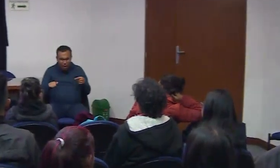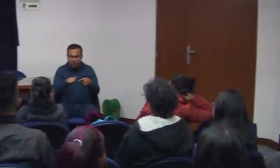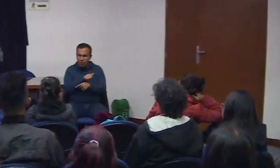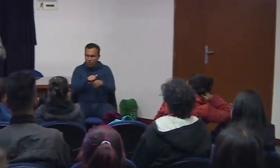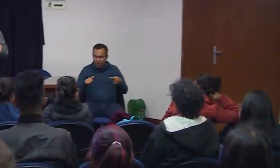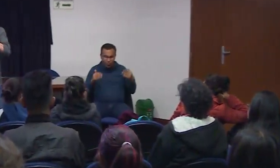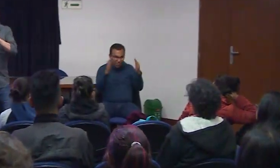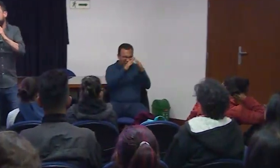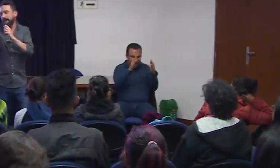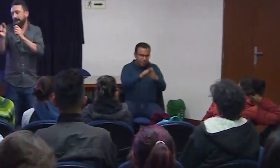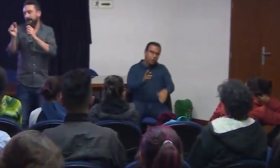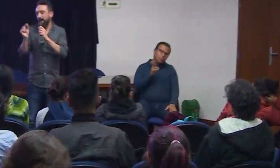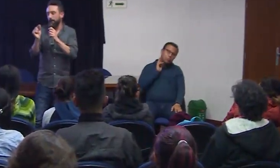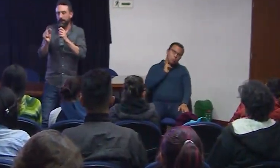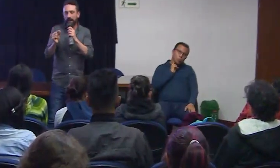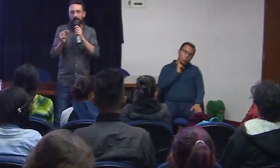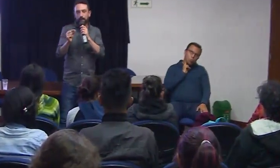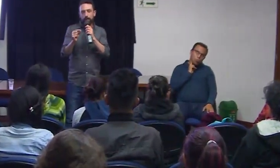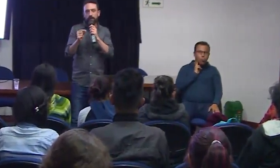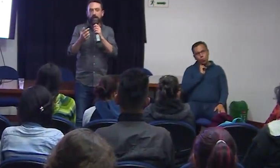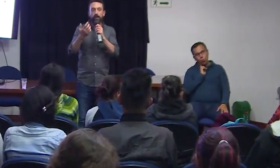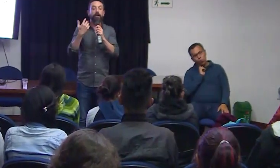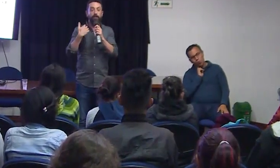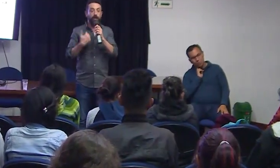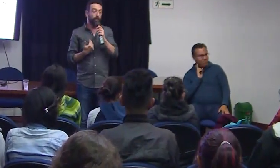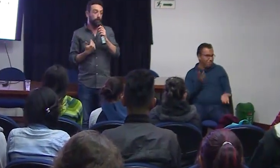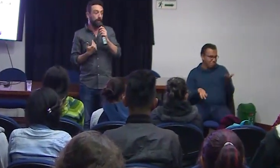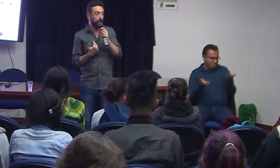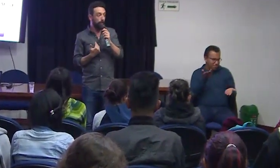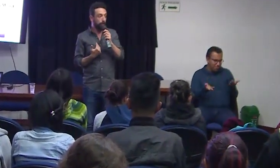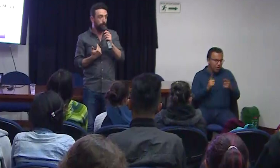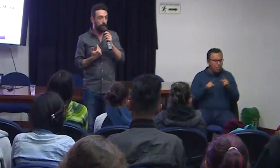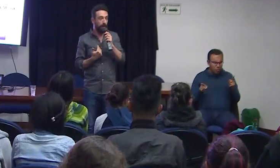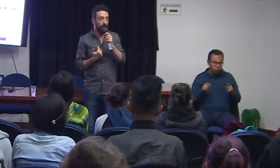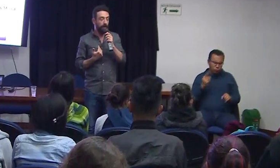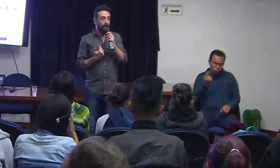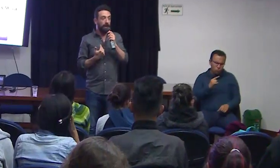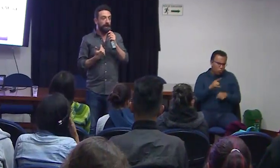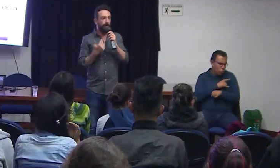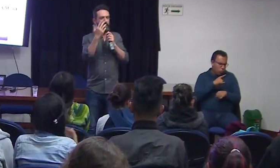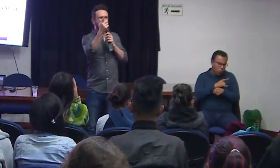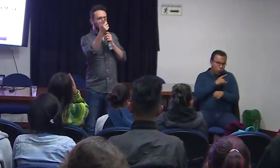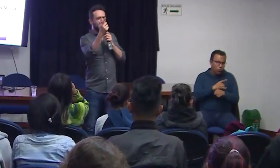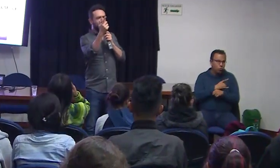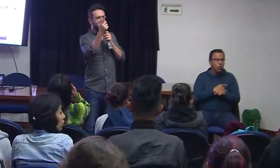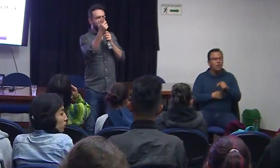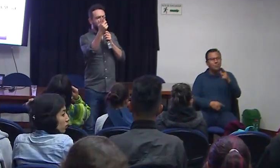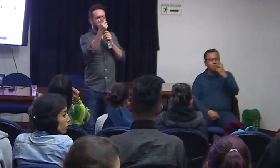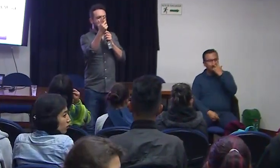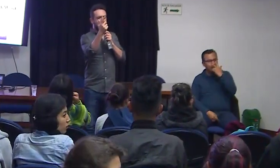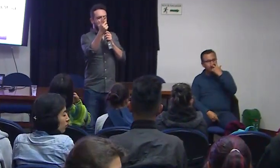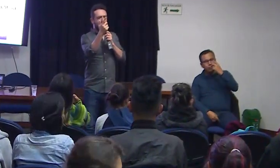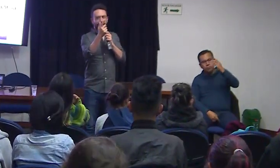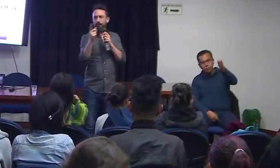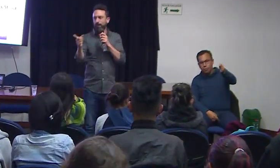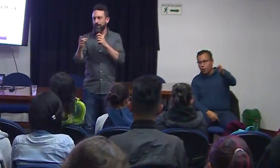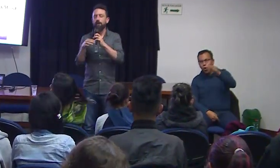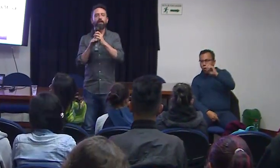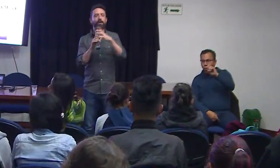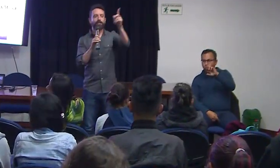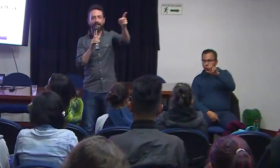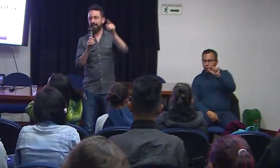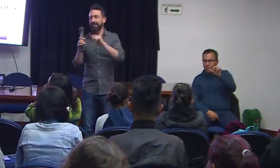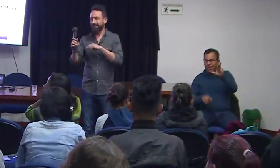sí esto es digamos que que que algo pequeño pero es algo que yo sí lo suelo hacer mucho porque eh Fabián es tu nombre Eh